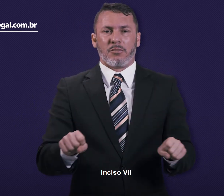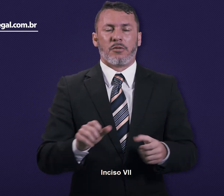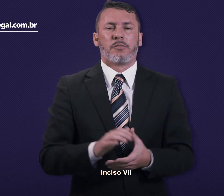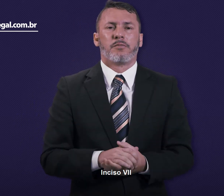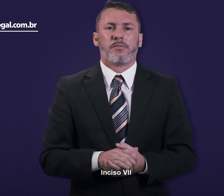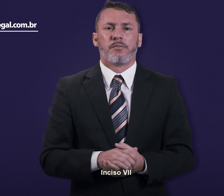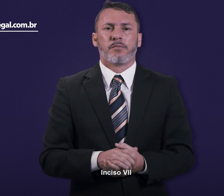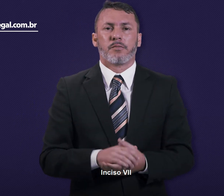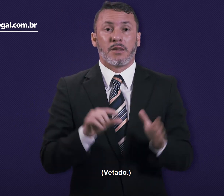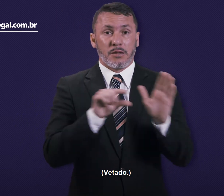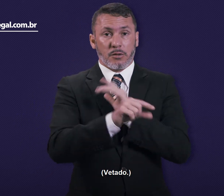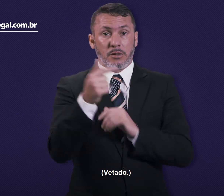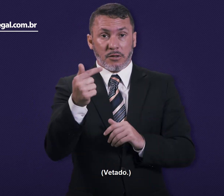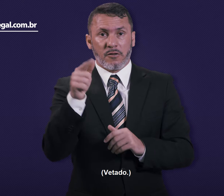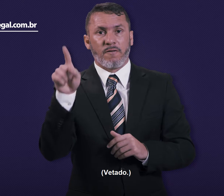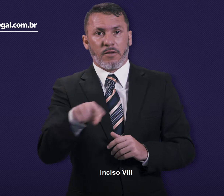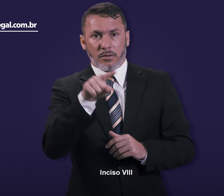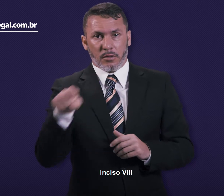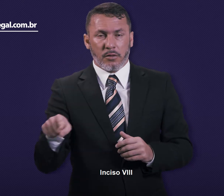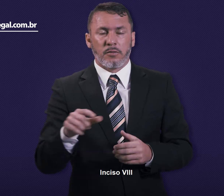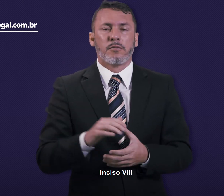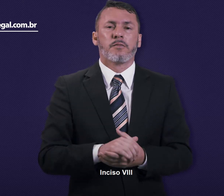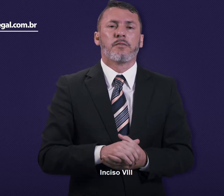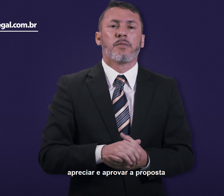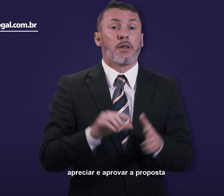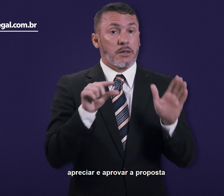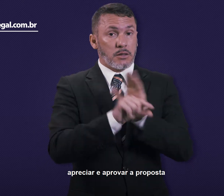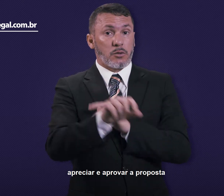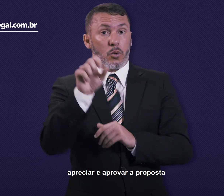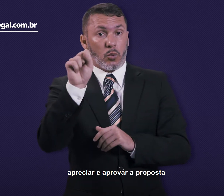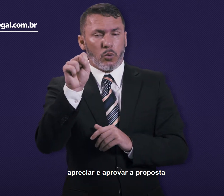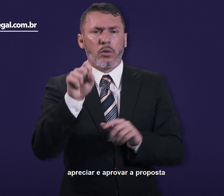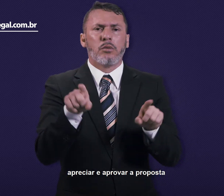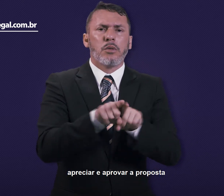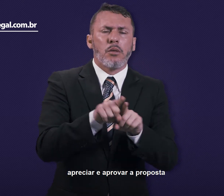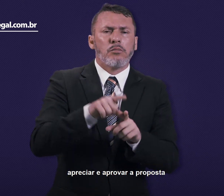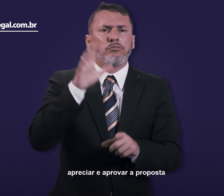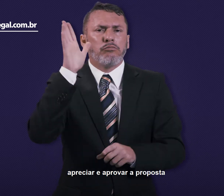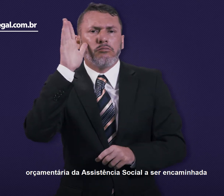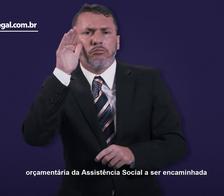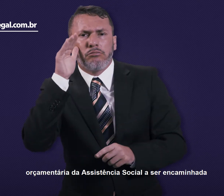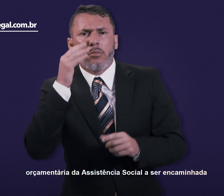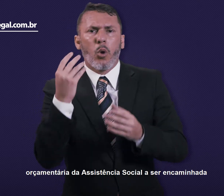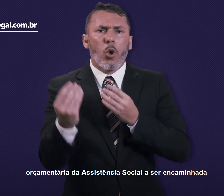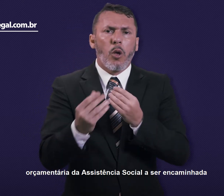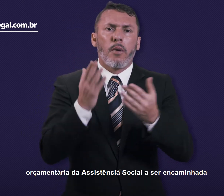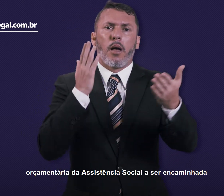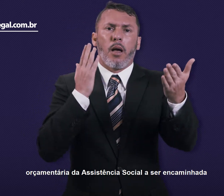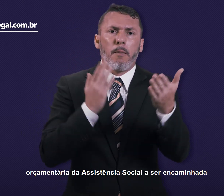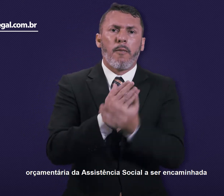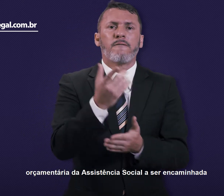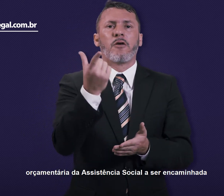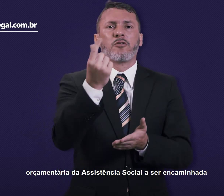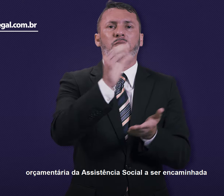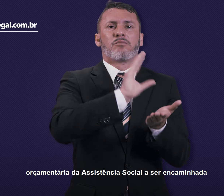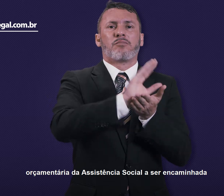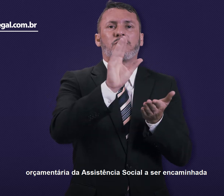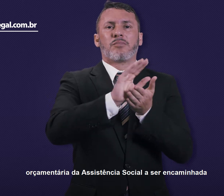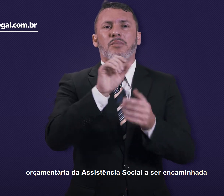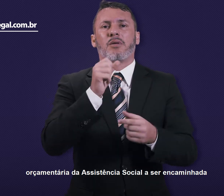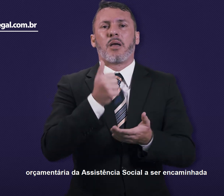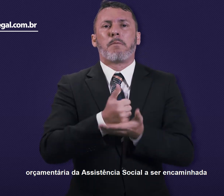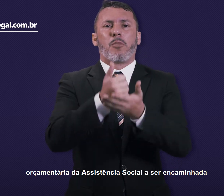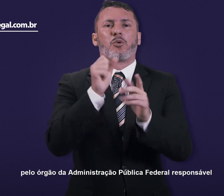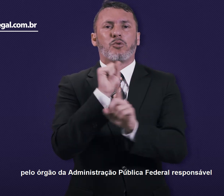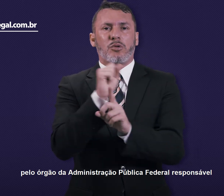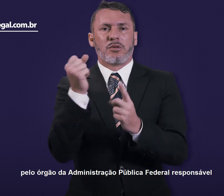sistema. Inciso 7. Vetado. Inciso 8. Apreciar e aprovar a proposta orçamentária de assistência social a